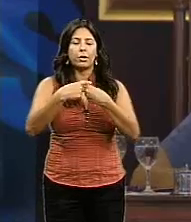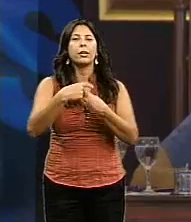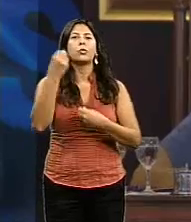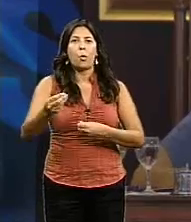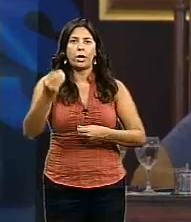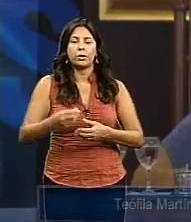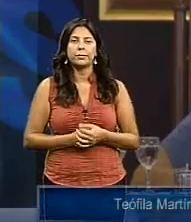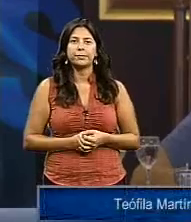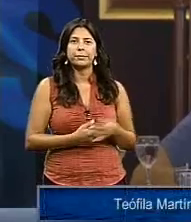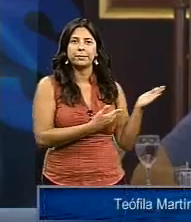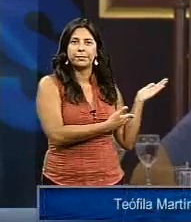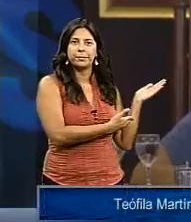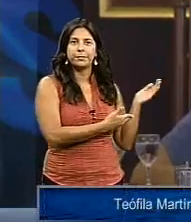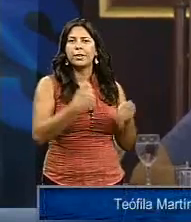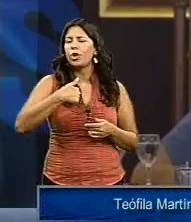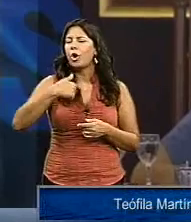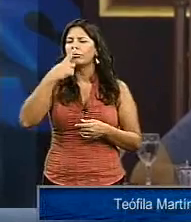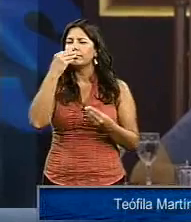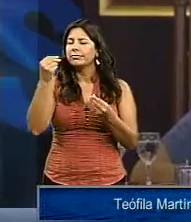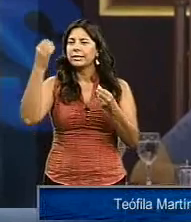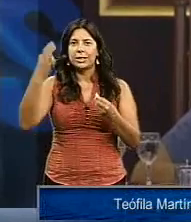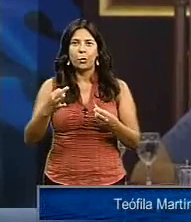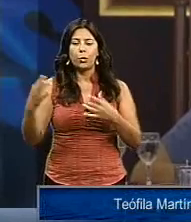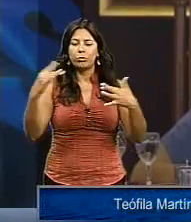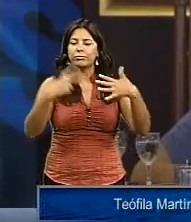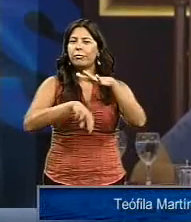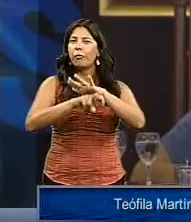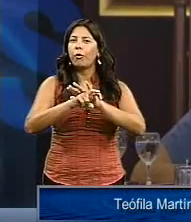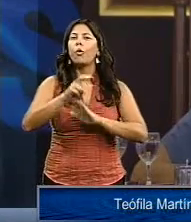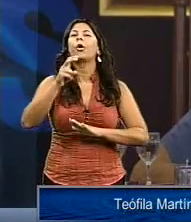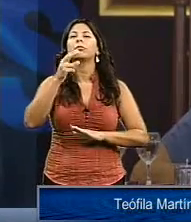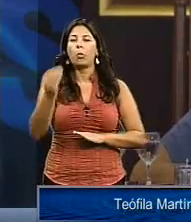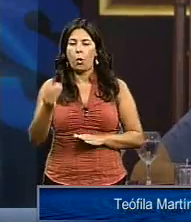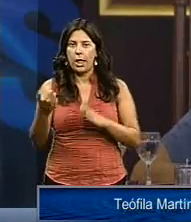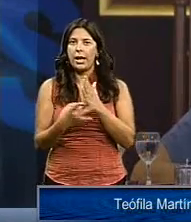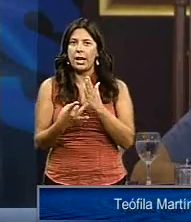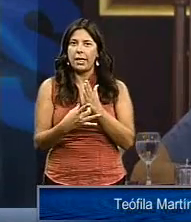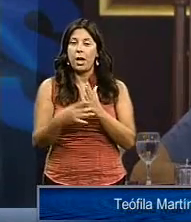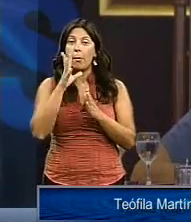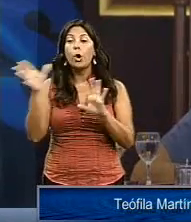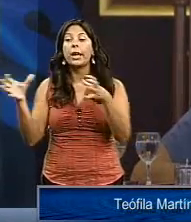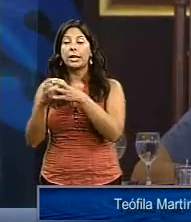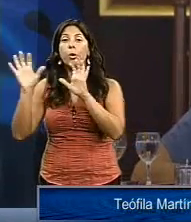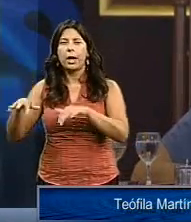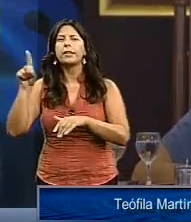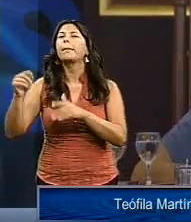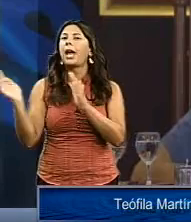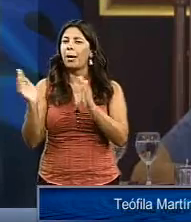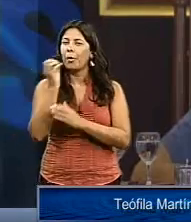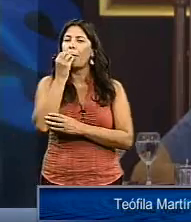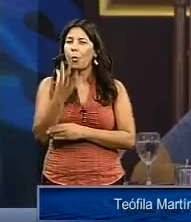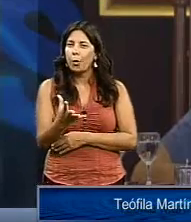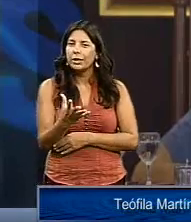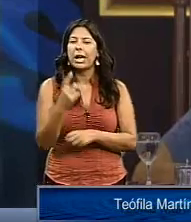segura que vamos a ver muy buen fútbol. El Cádiz Club de Fútbol está también en buena racha, está